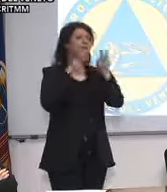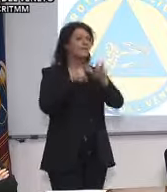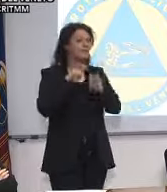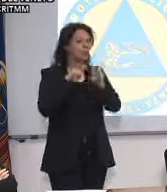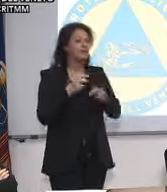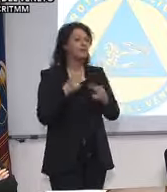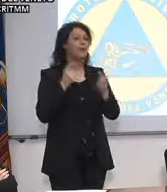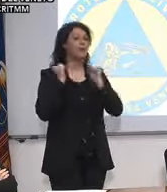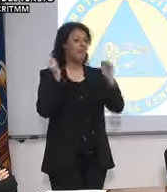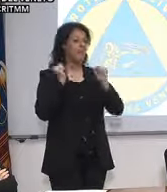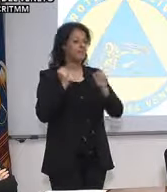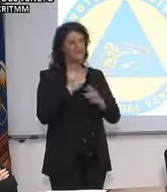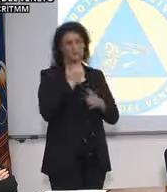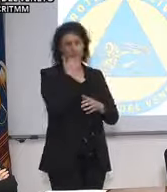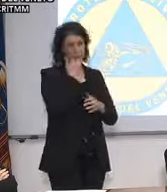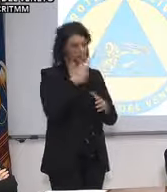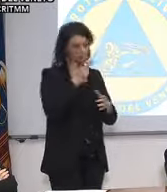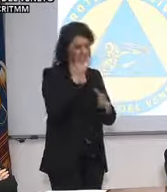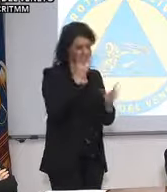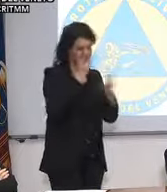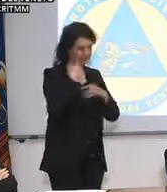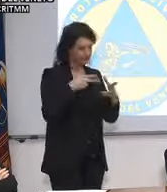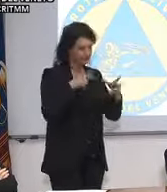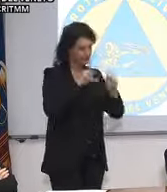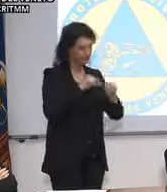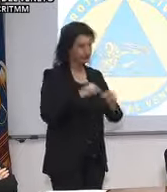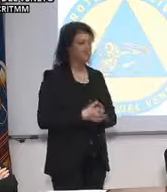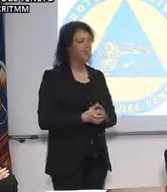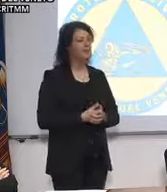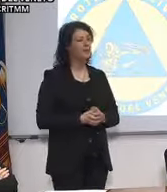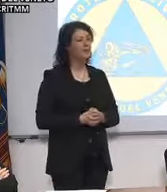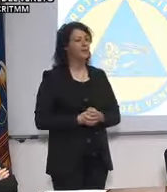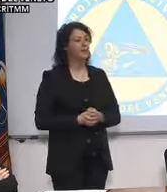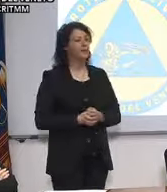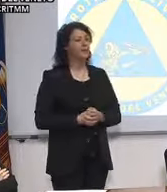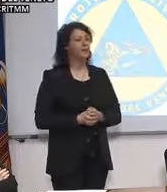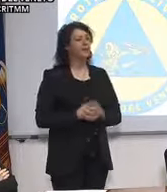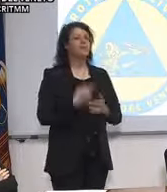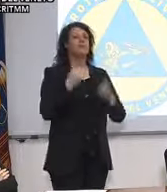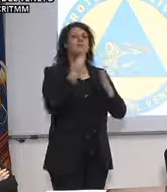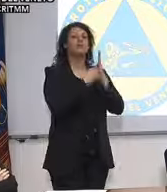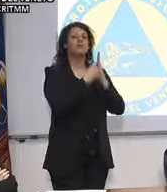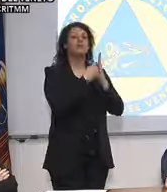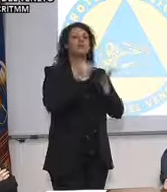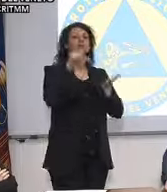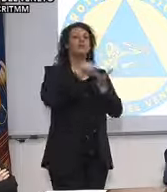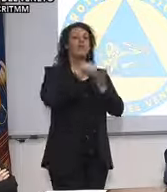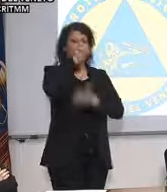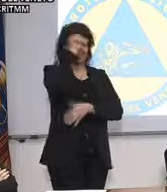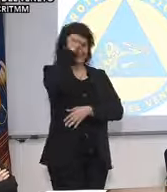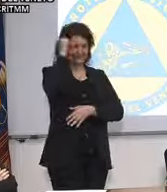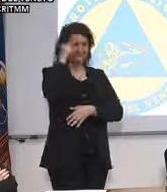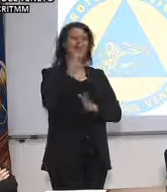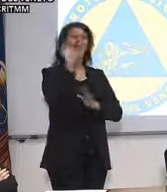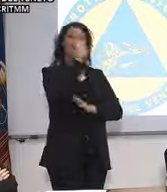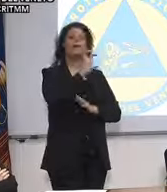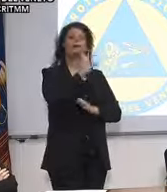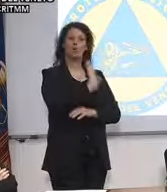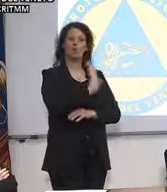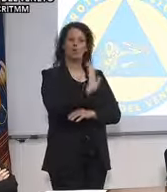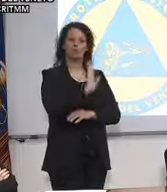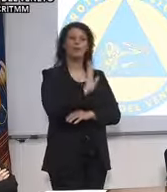distratto. E alla luce del DPCM che non ne parla, dice la Pederiva, il progetto centri estivi della regione potrà riguardare anche i bimbi dai 6 anni